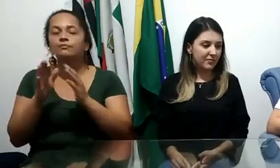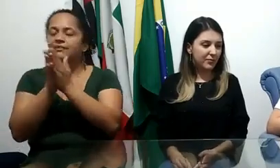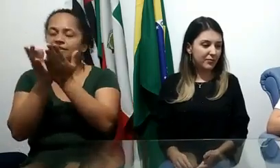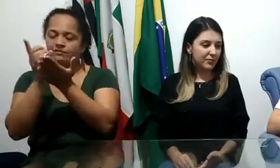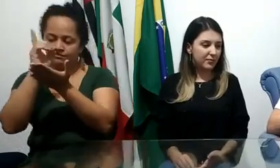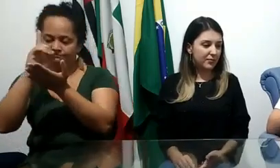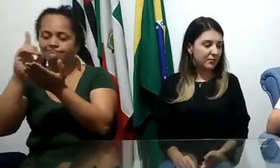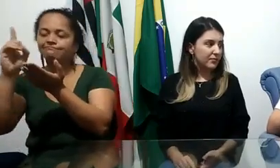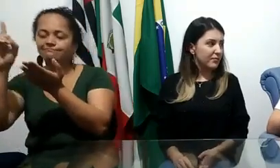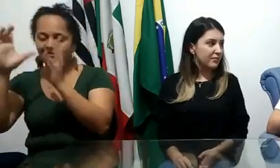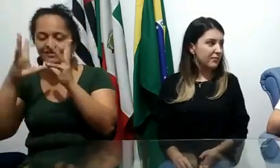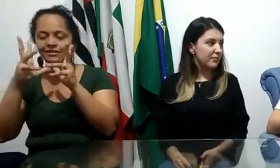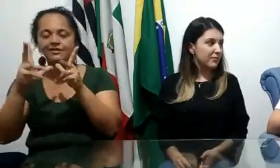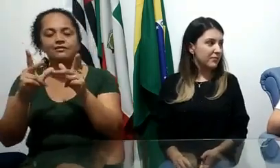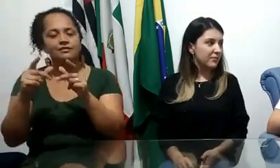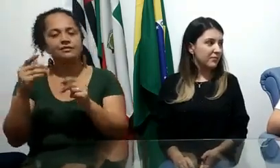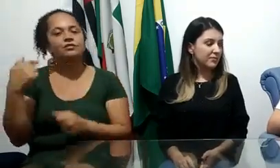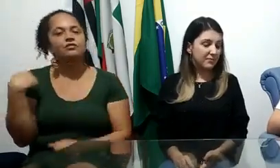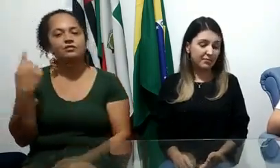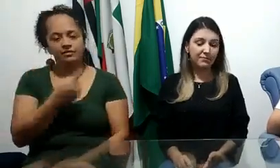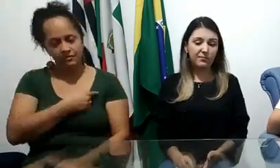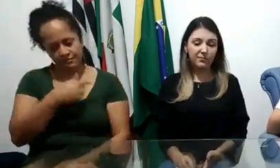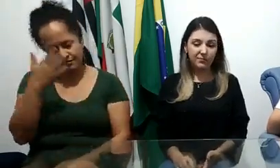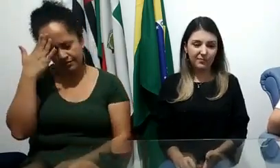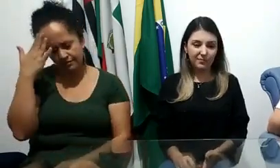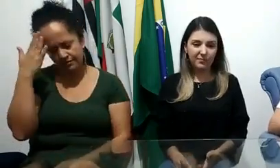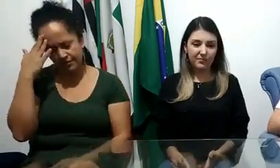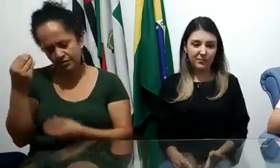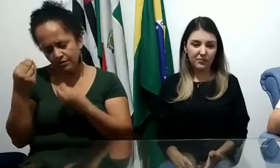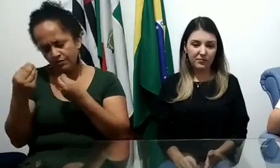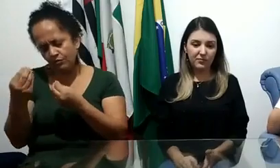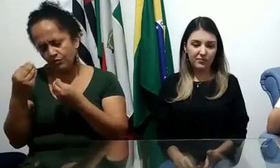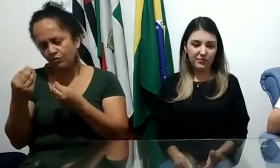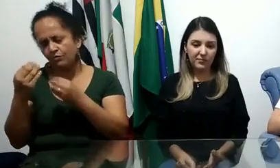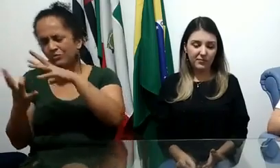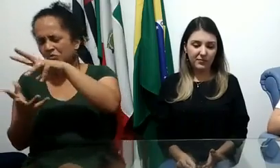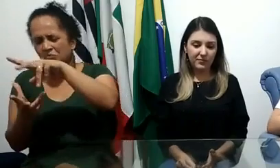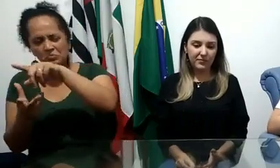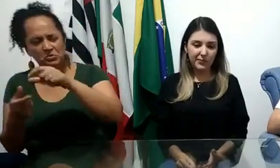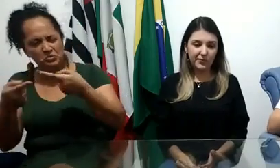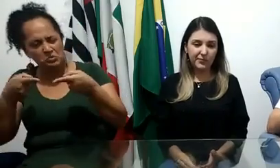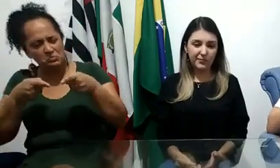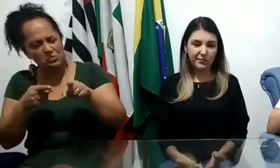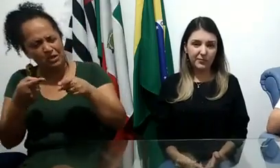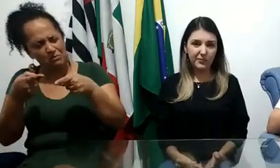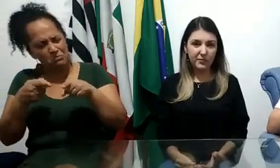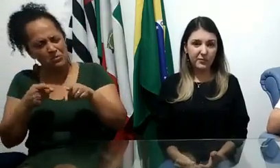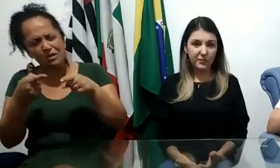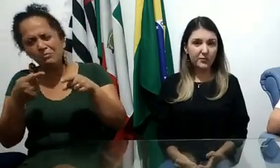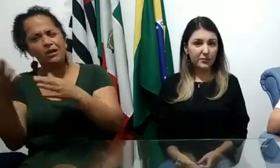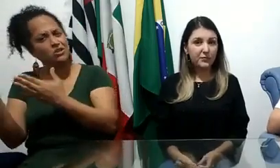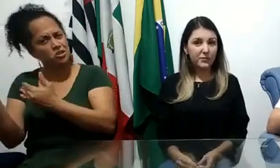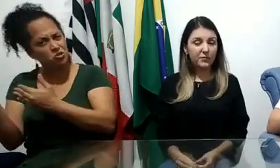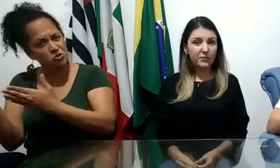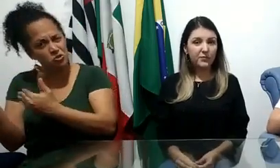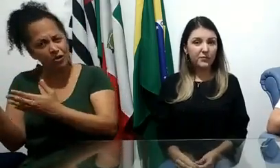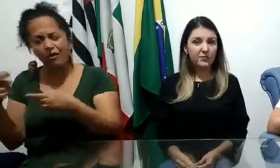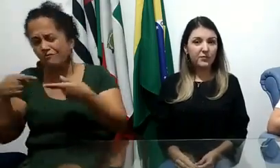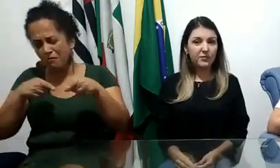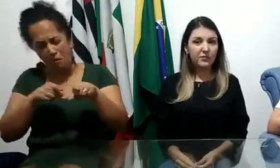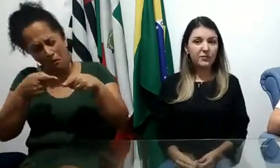sabe como o mundo tem pressionado os nossos jovens, adolescentes, como o mundo tem nos perseguido e